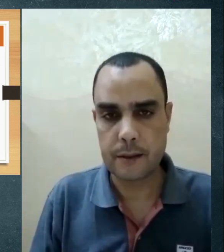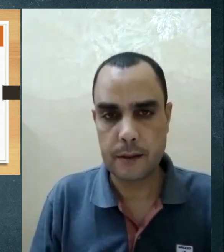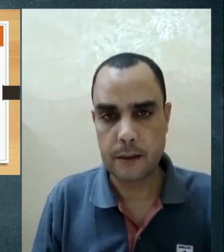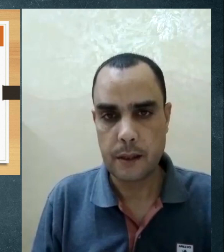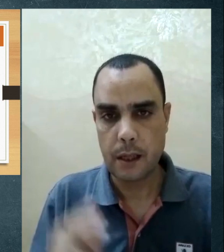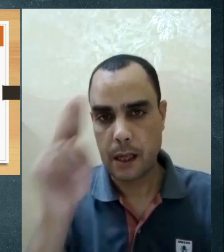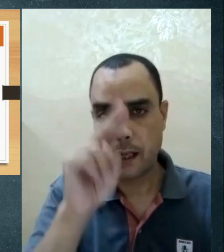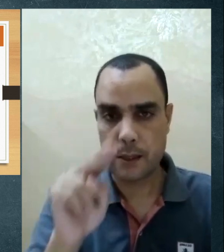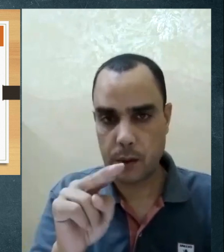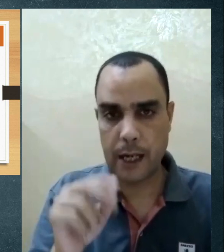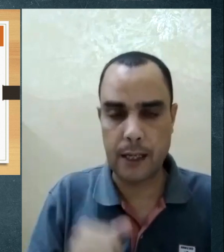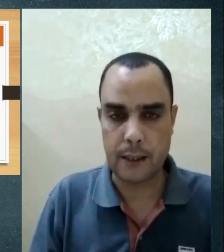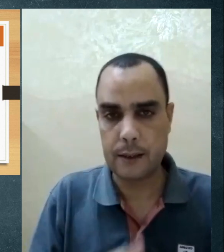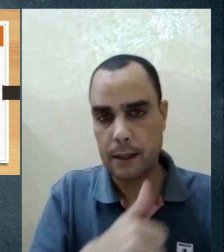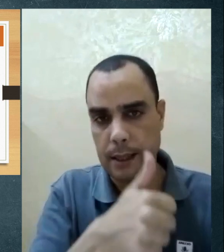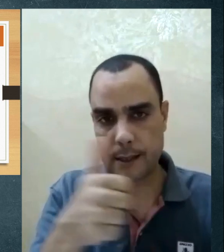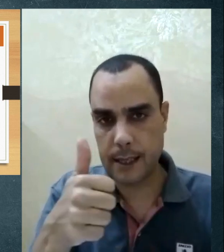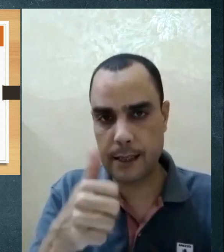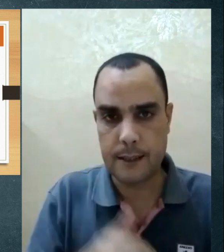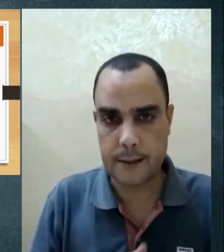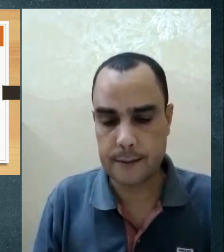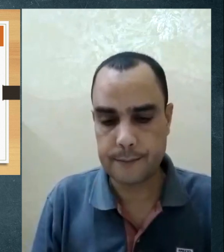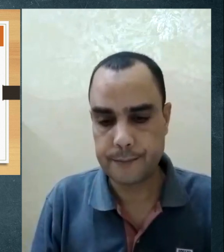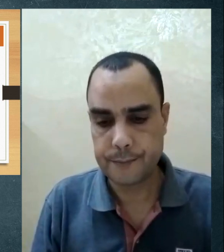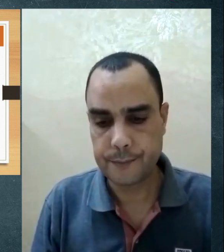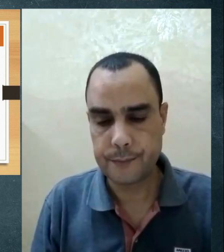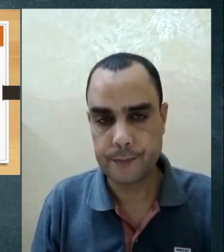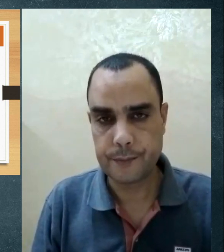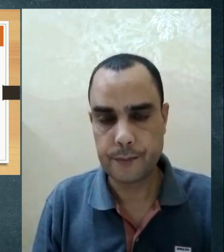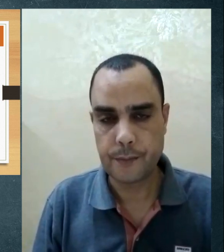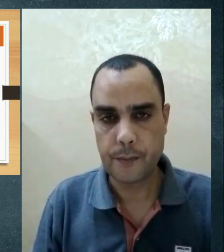إجابة السؤال السادس،